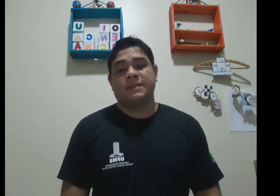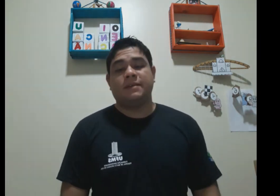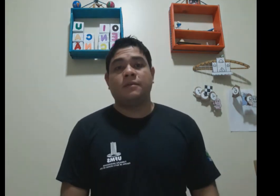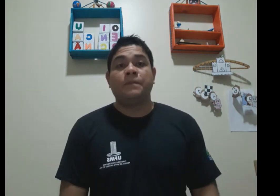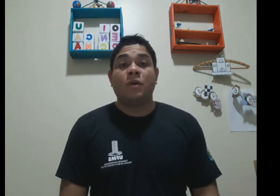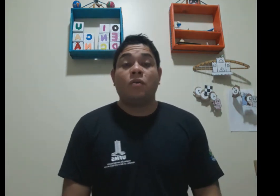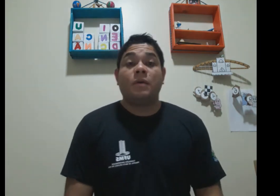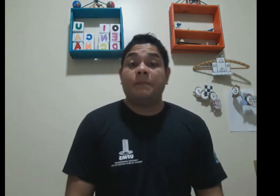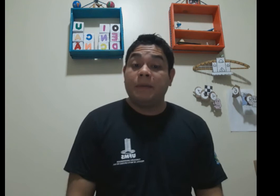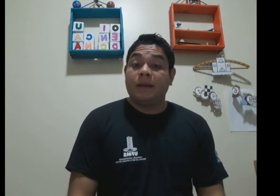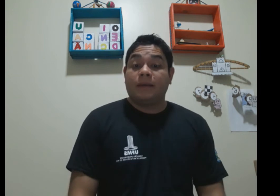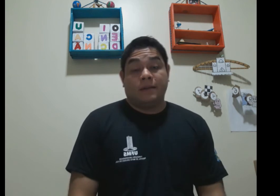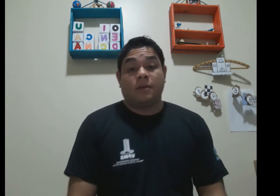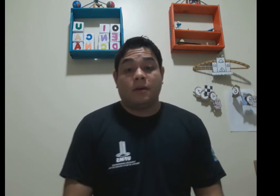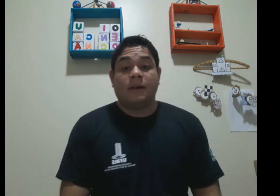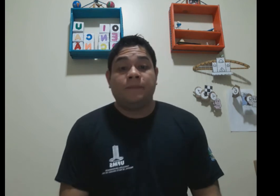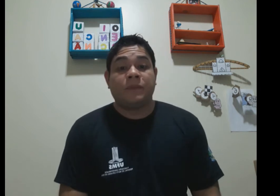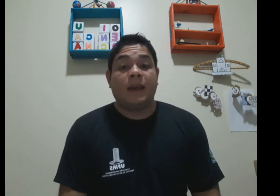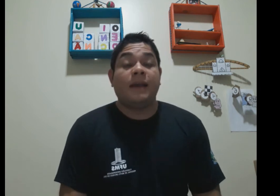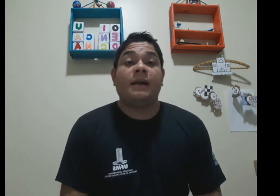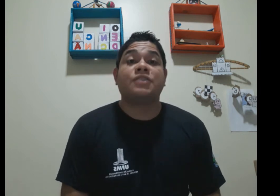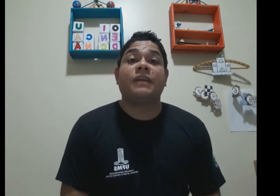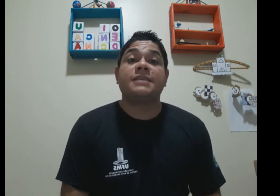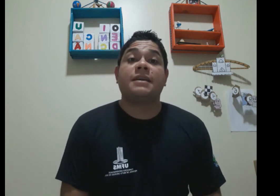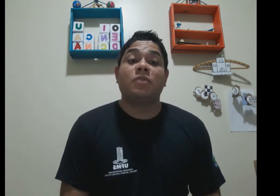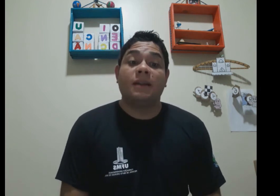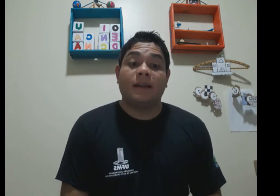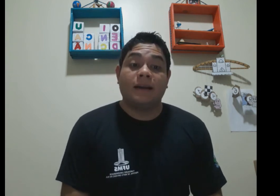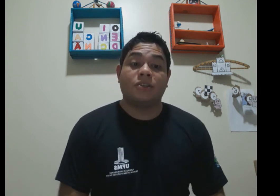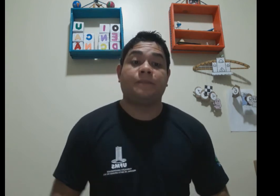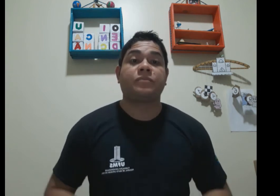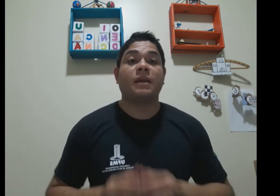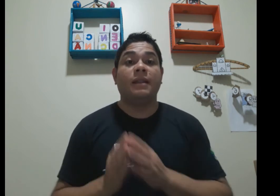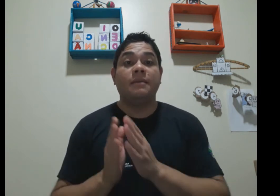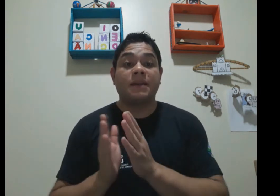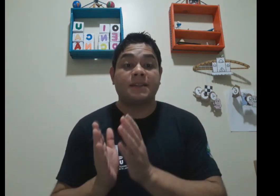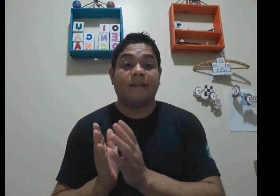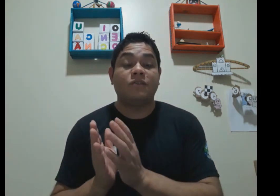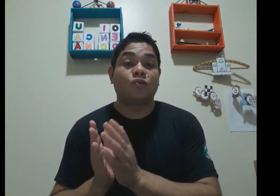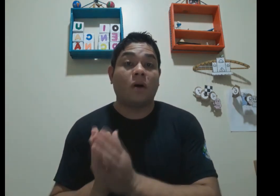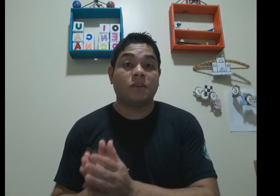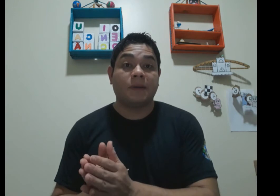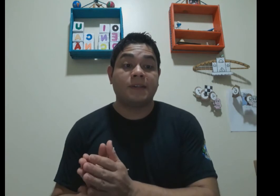certo? A primeira que ela coloca é a diferença na modalidade. Libras é visual